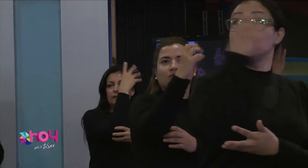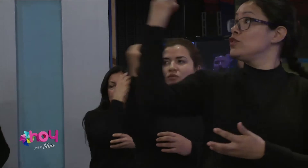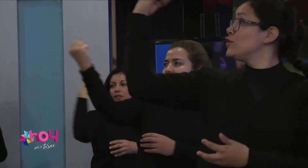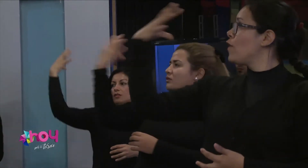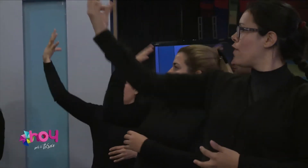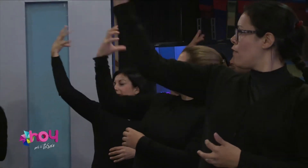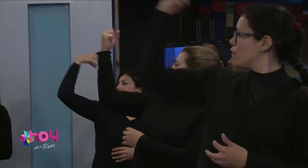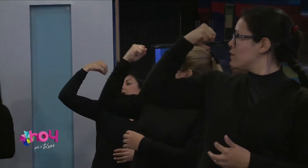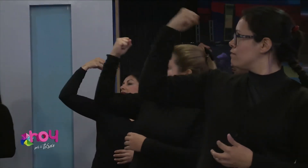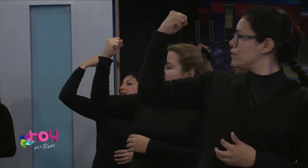sol radiante.